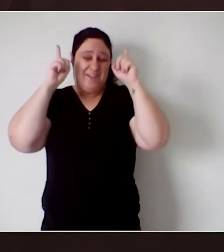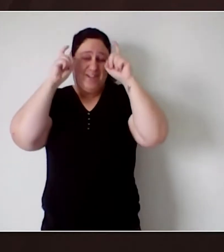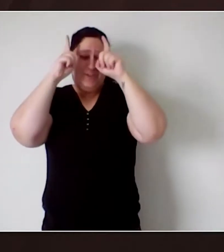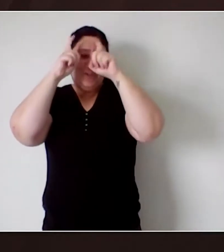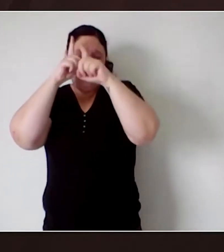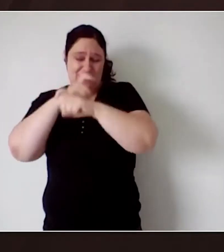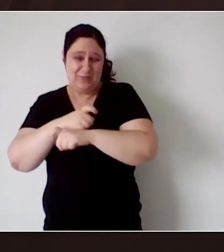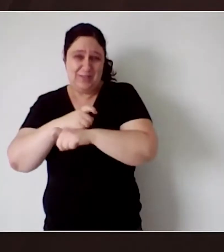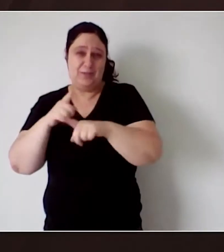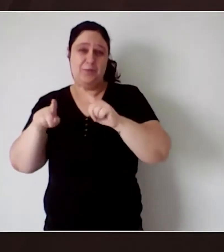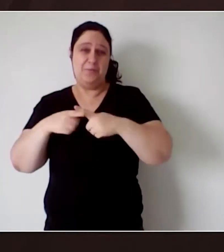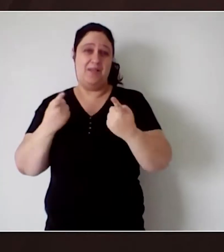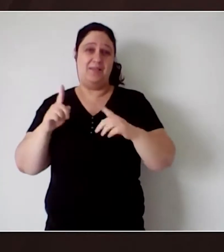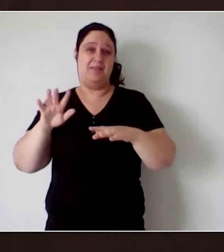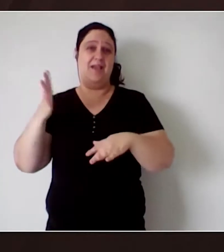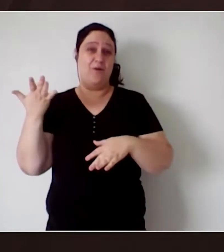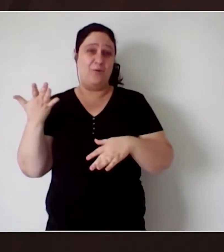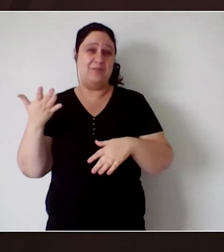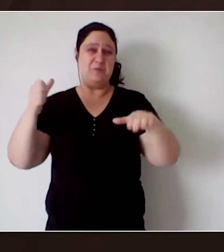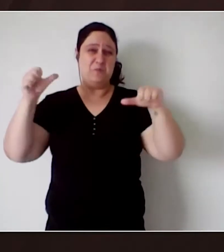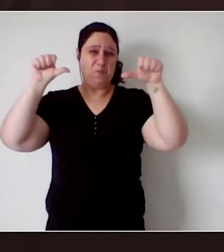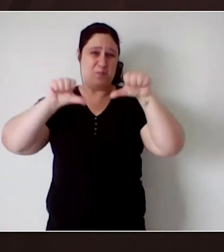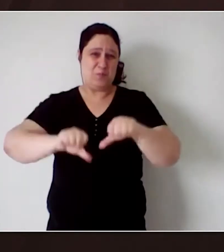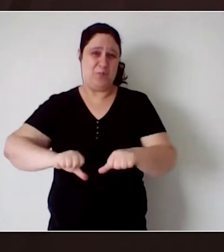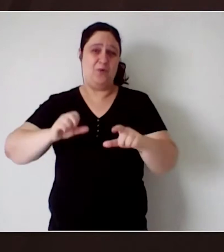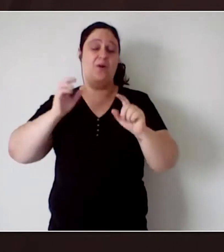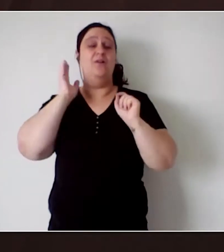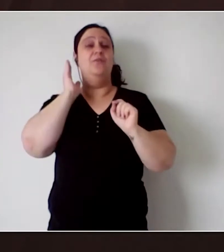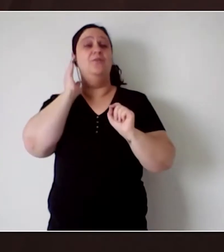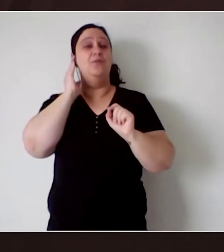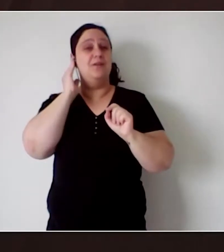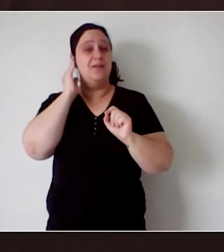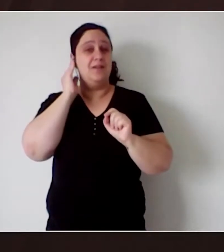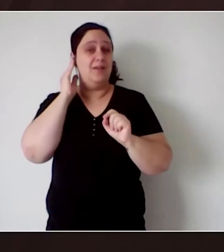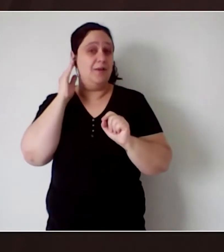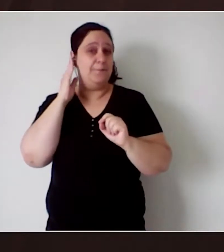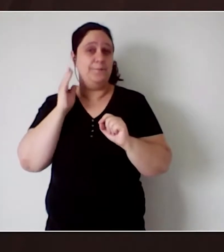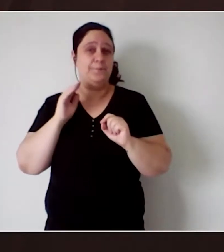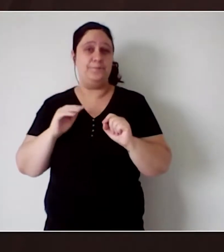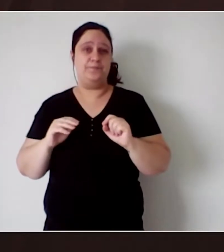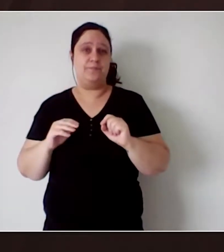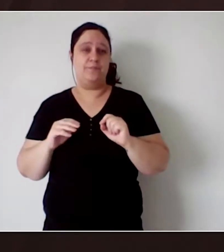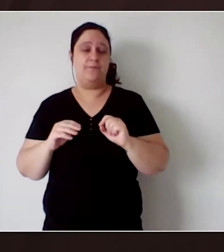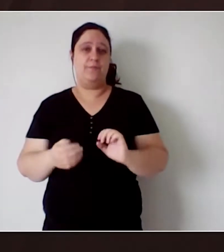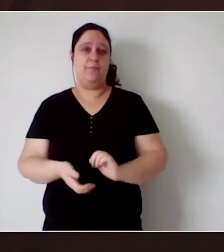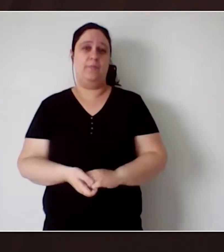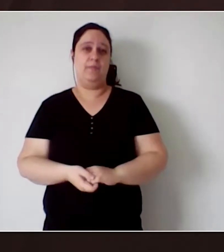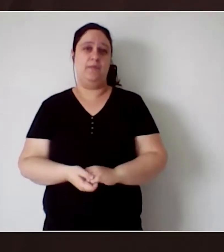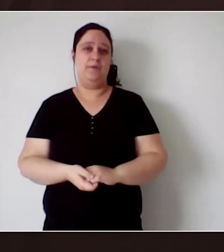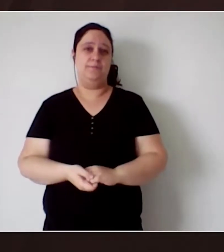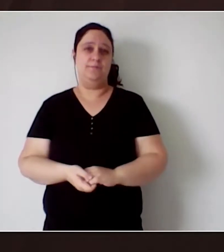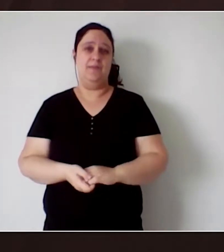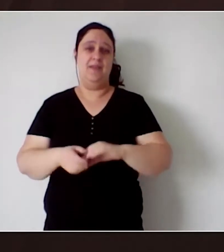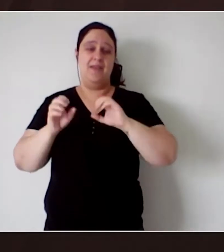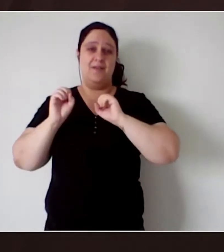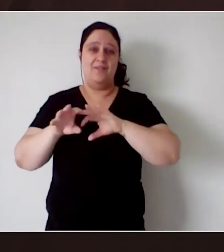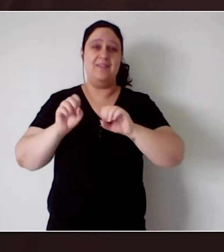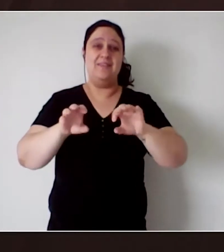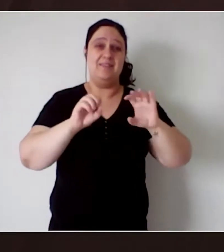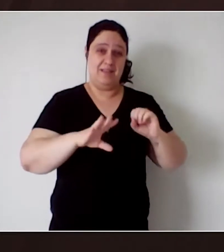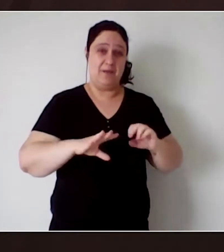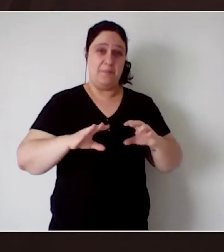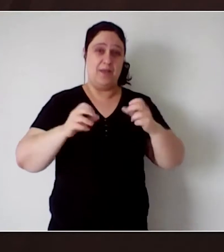de ensinamento dos judeus que creram e tentaram introduzir na igreja, abriu